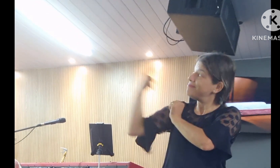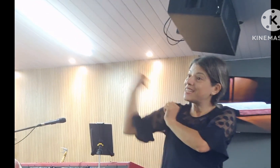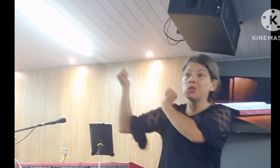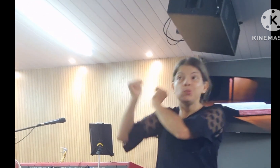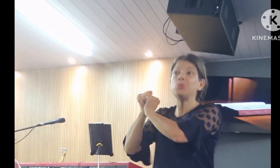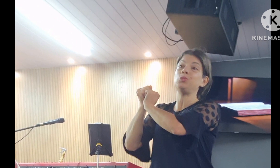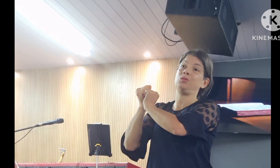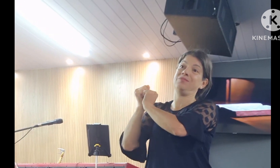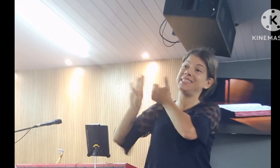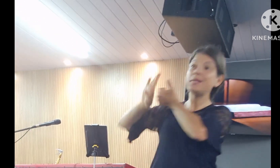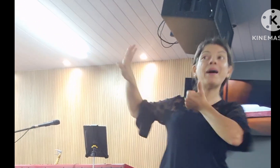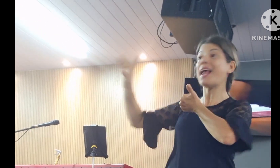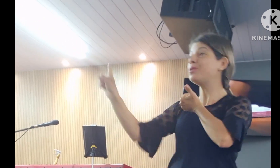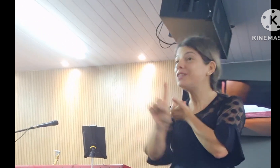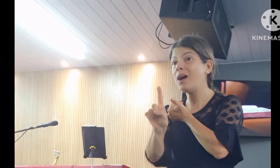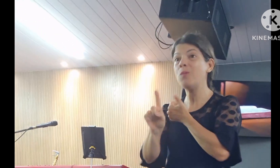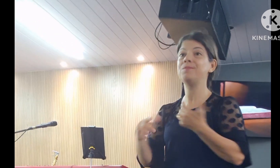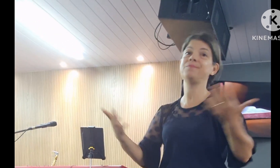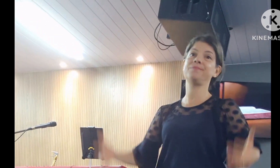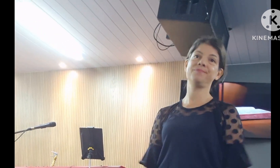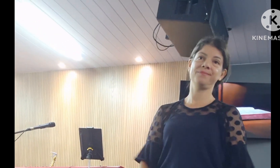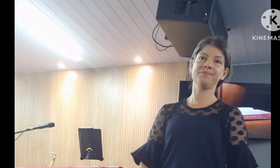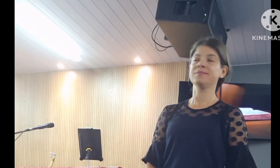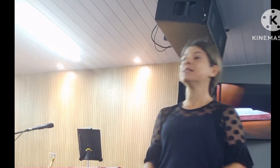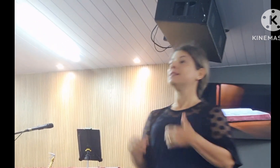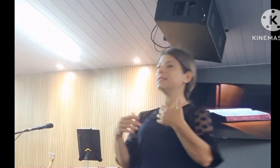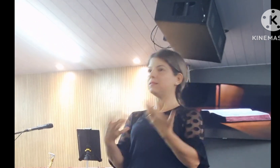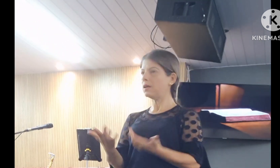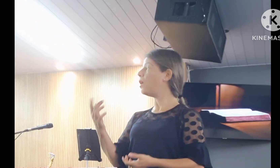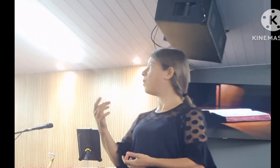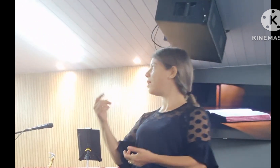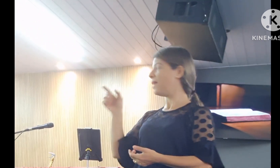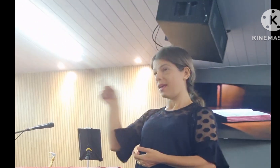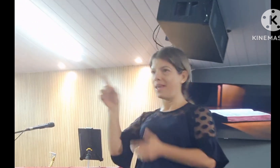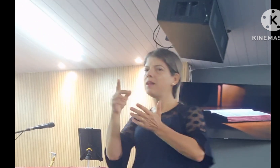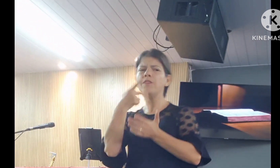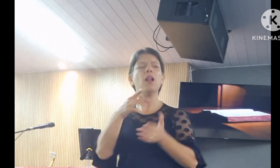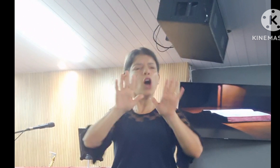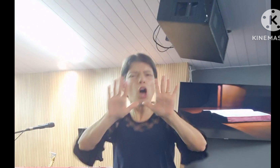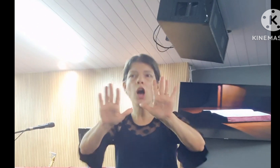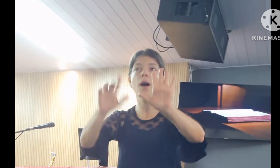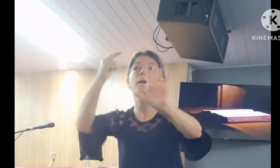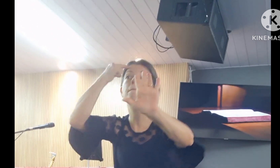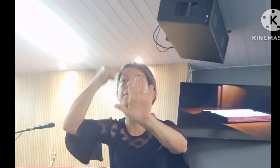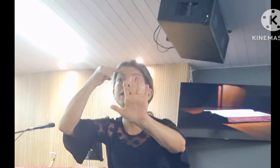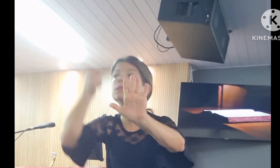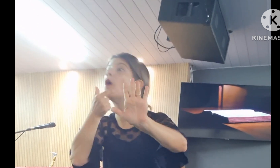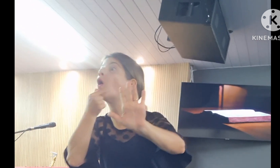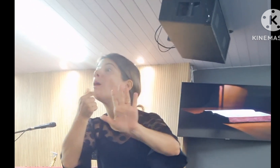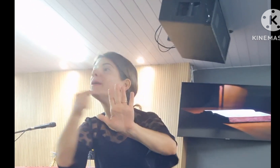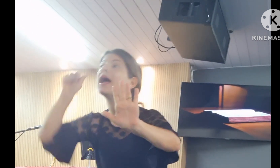eu sempre falo isso para as pessoas que a gente está conversando, você pensa um pouco. Adão foi